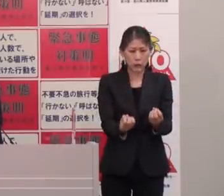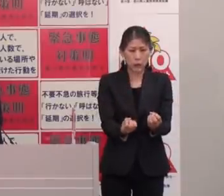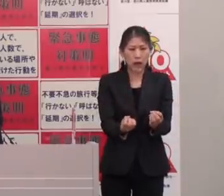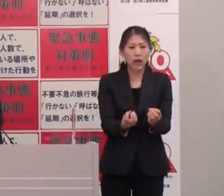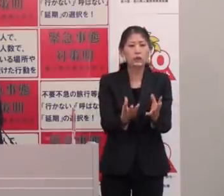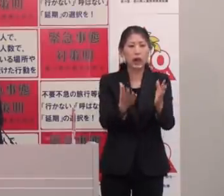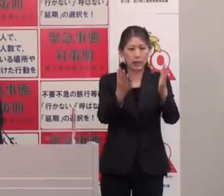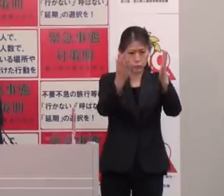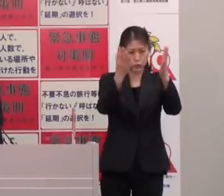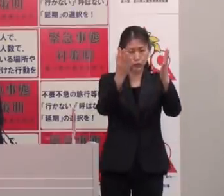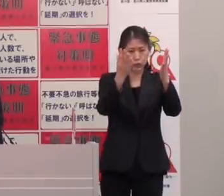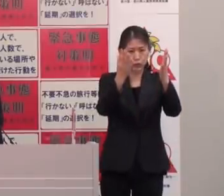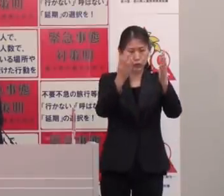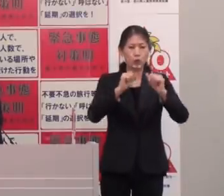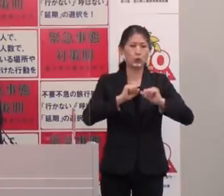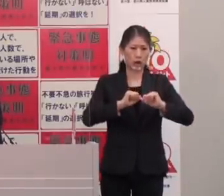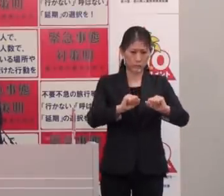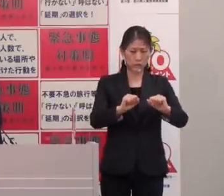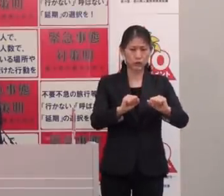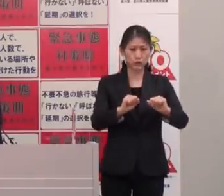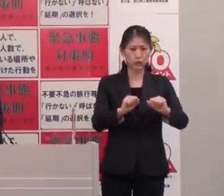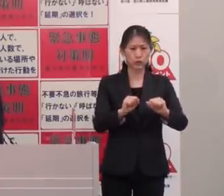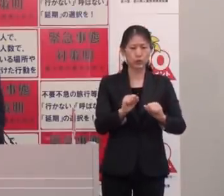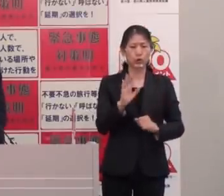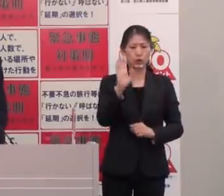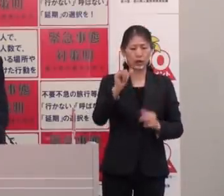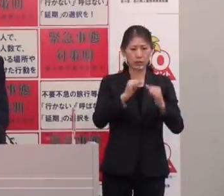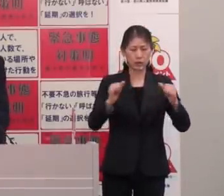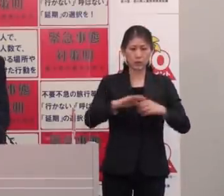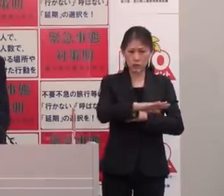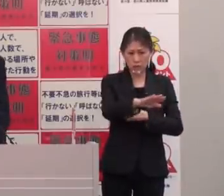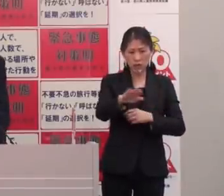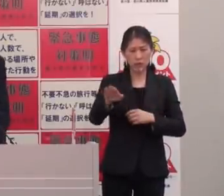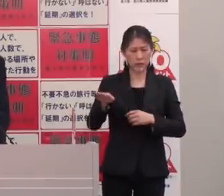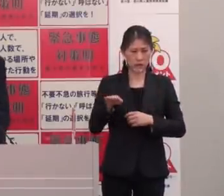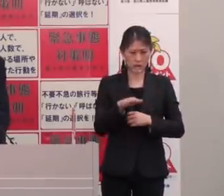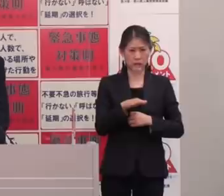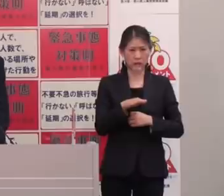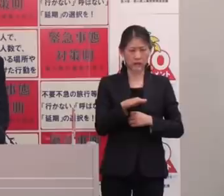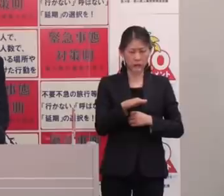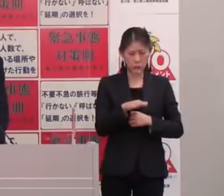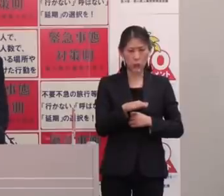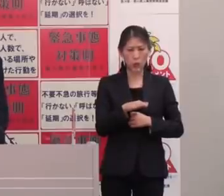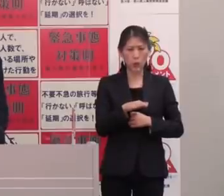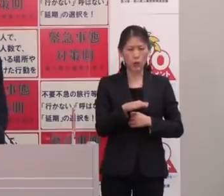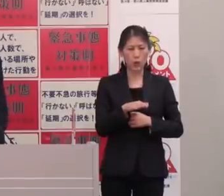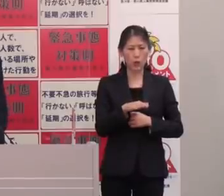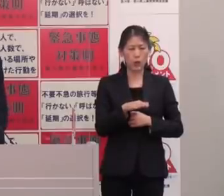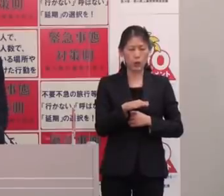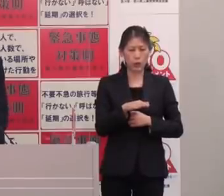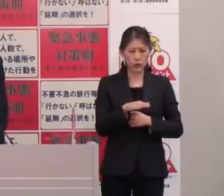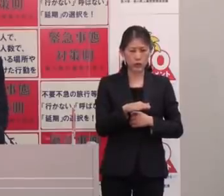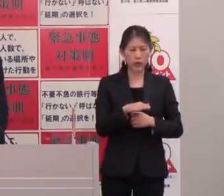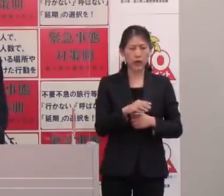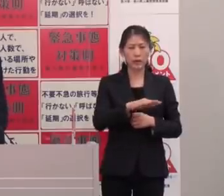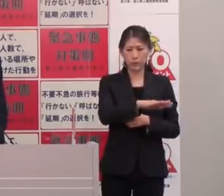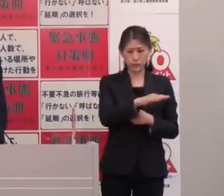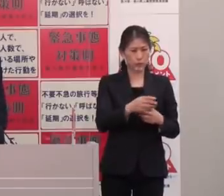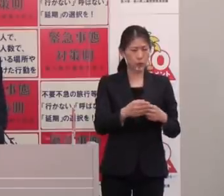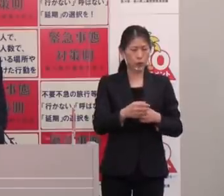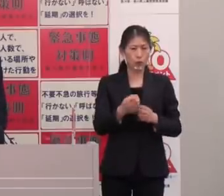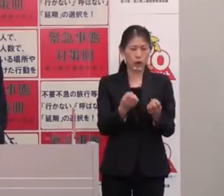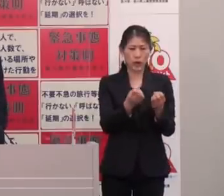。県民の皆様には不要不急の外出移動の自粛をお願いしておりますが、ぜひ報道各社の皆様にも取り上げていただ